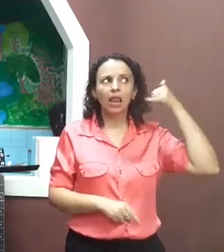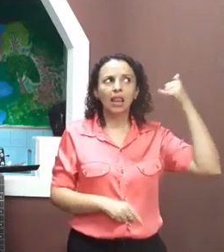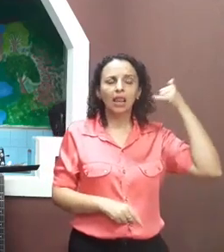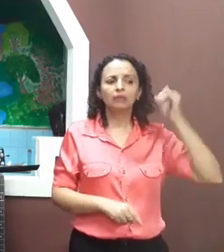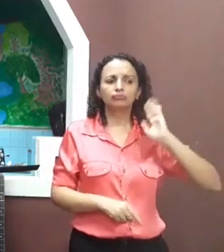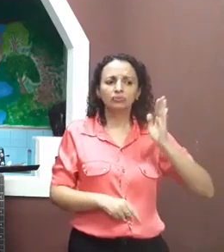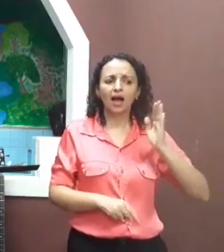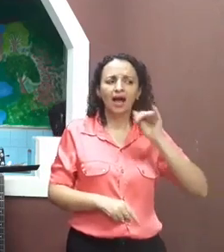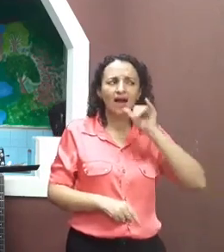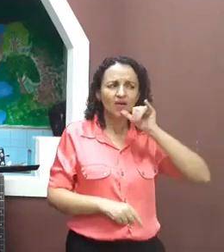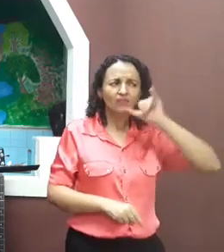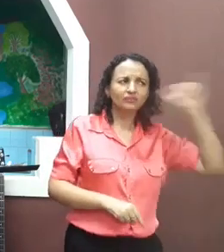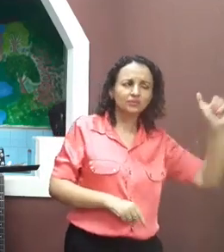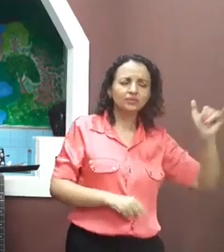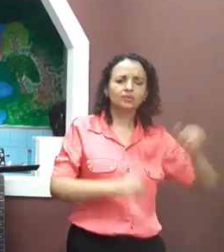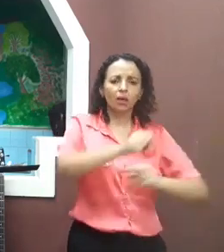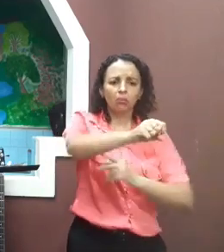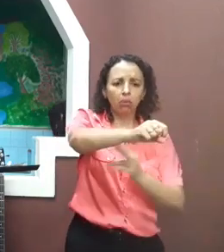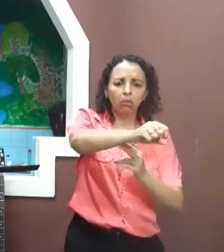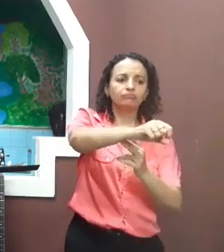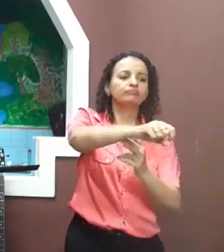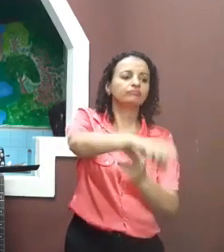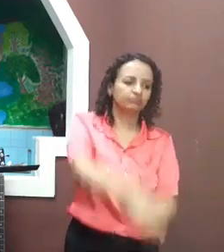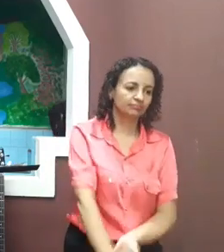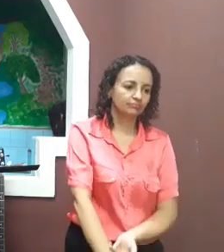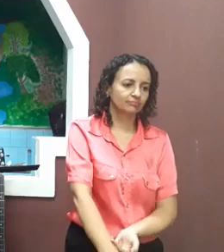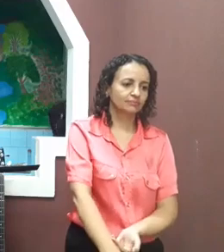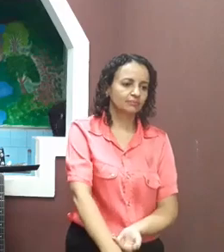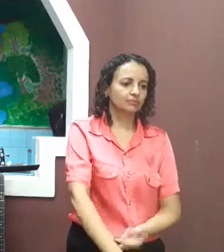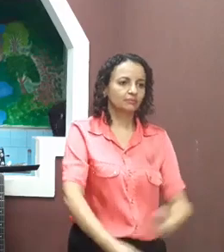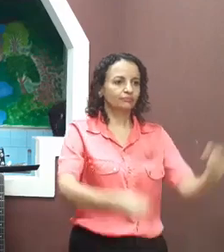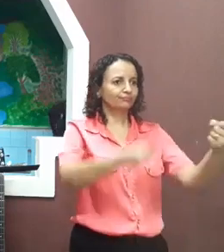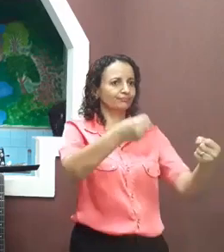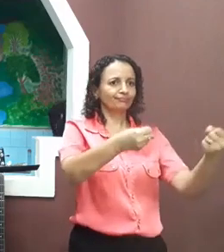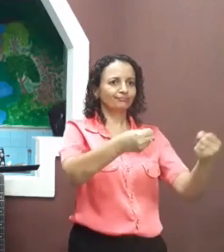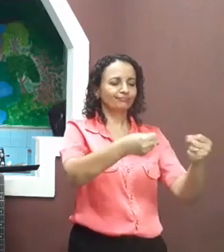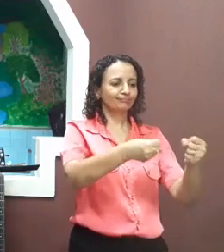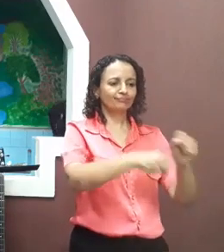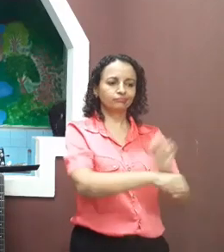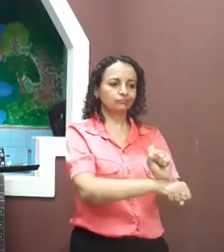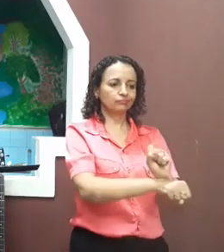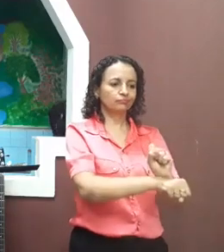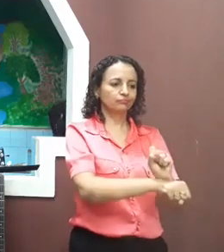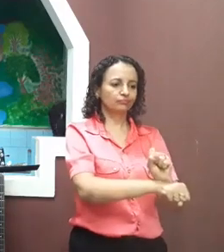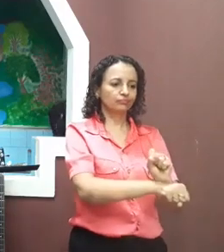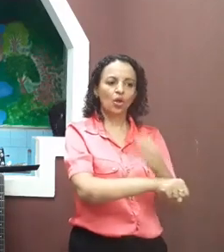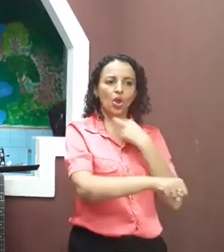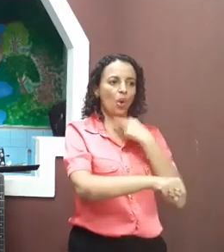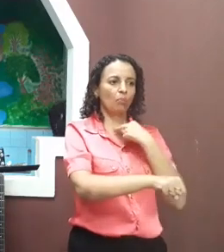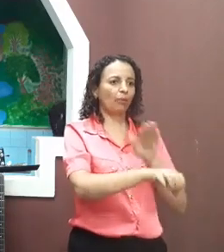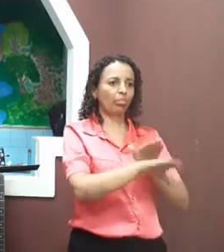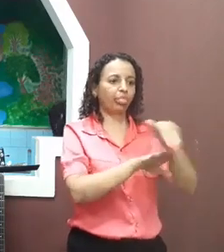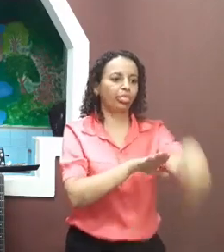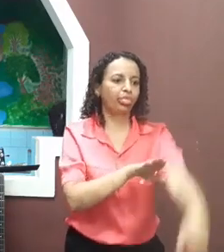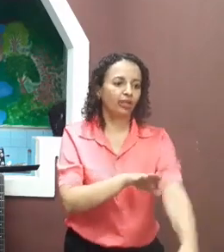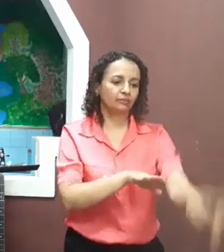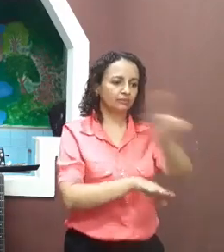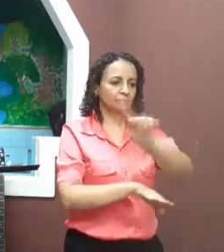É apenas eu ouvir a instrução. mas alguns estão